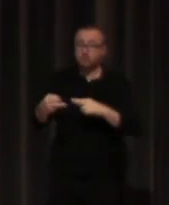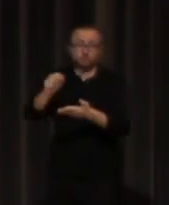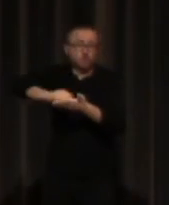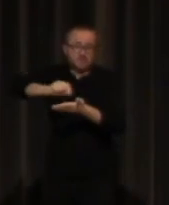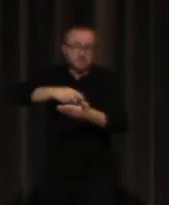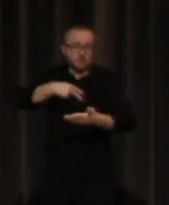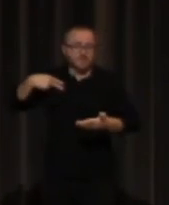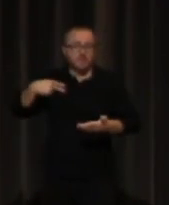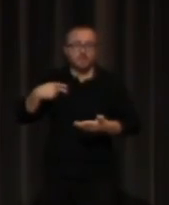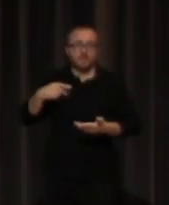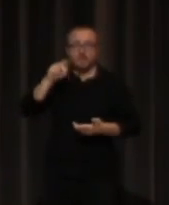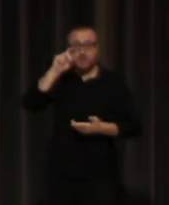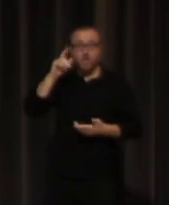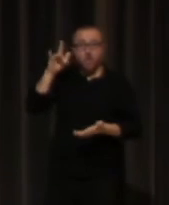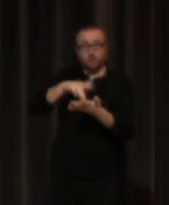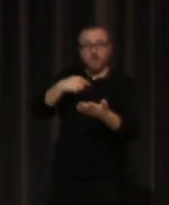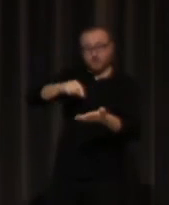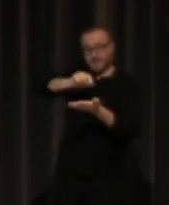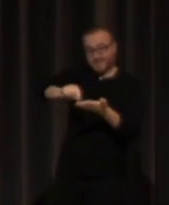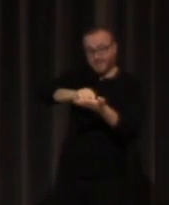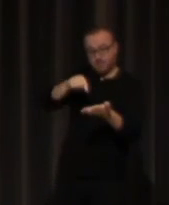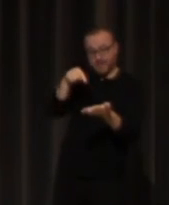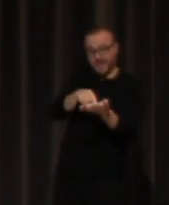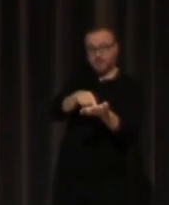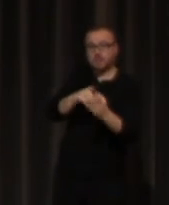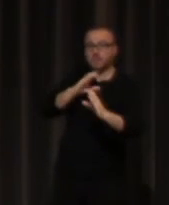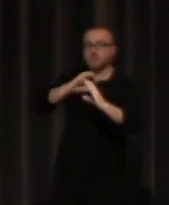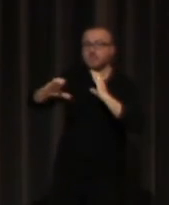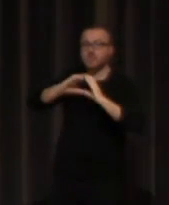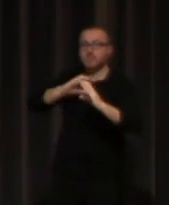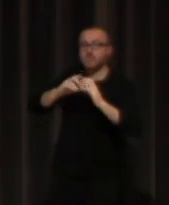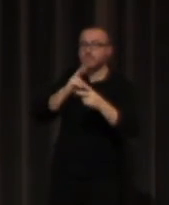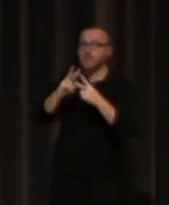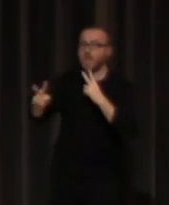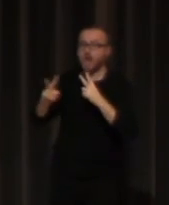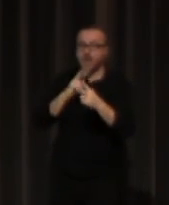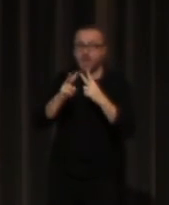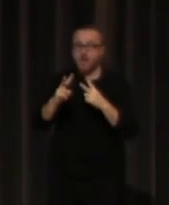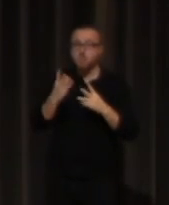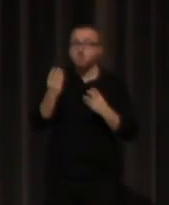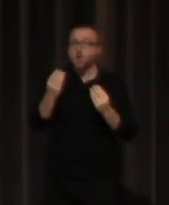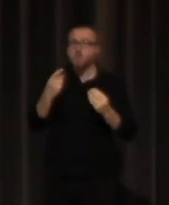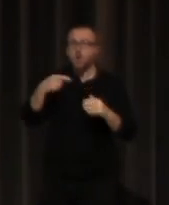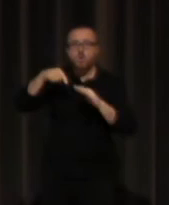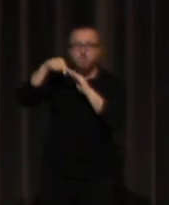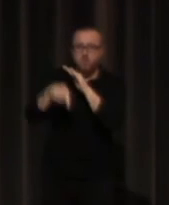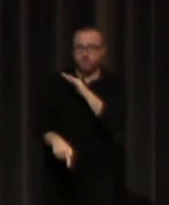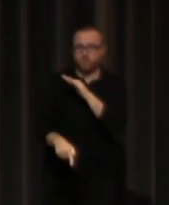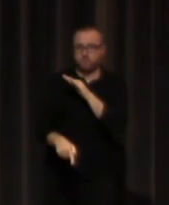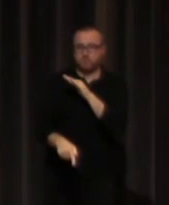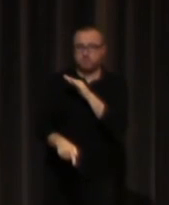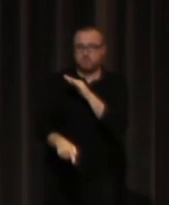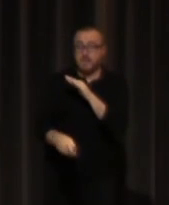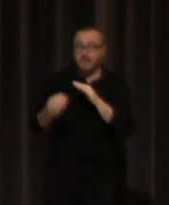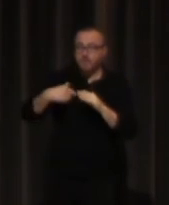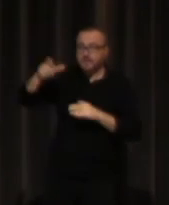vegades. Aquesta participació en un diàleg molt intens perquè hem vist, entrem a lo més íntim,